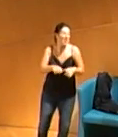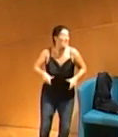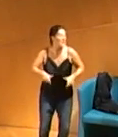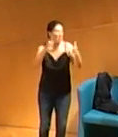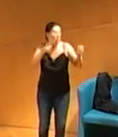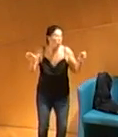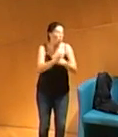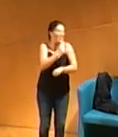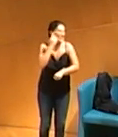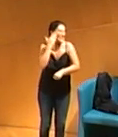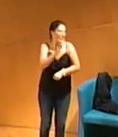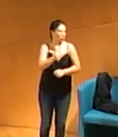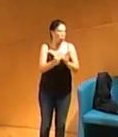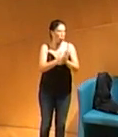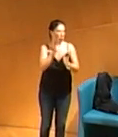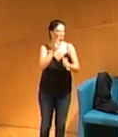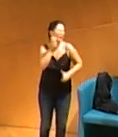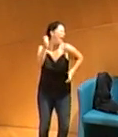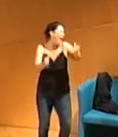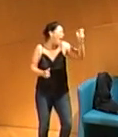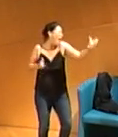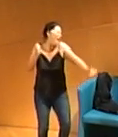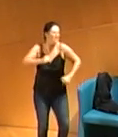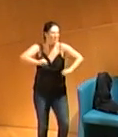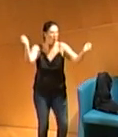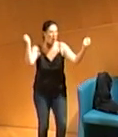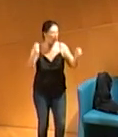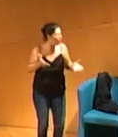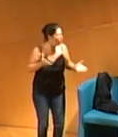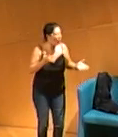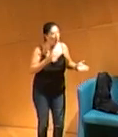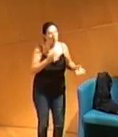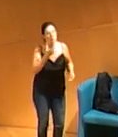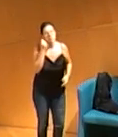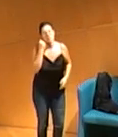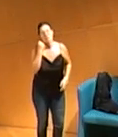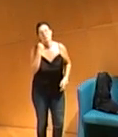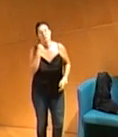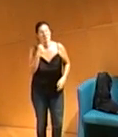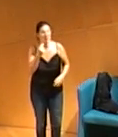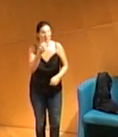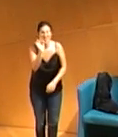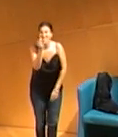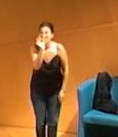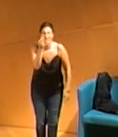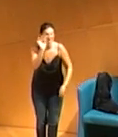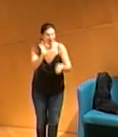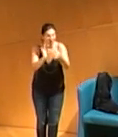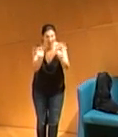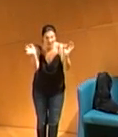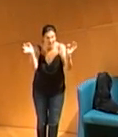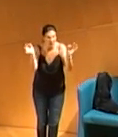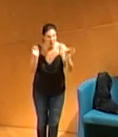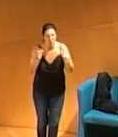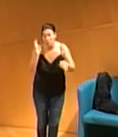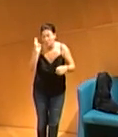parents, ces petits détails-là, mais dont on sort complètement lessivé, serpillière, mais j'y suis arrivée,